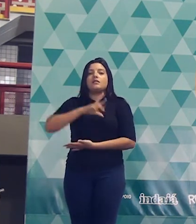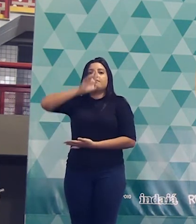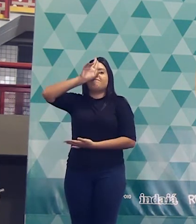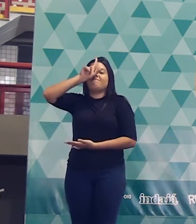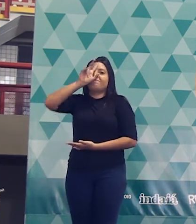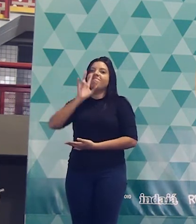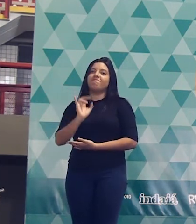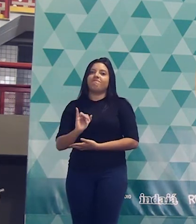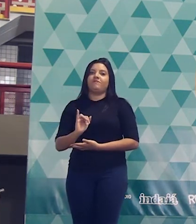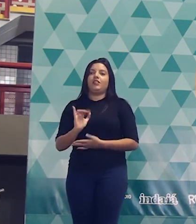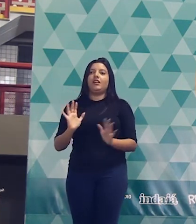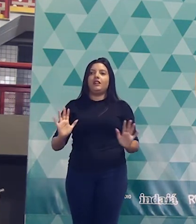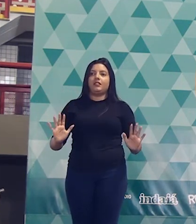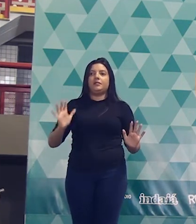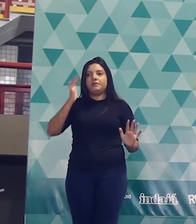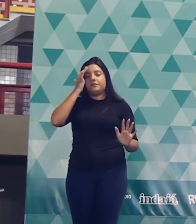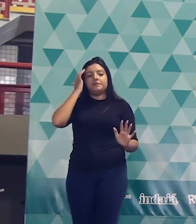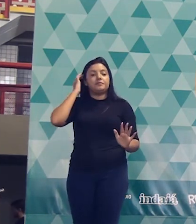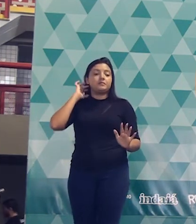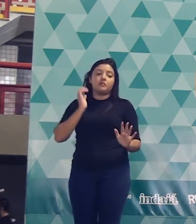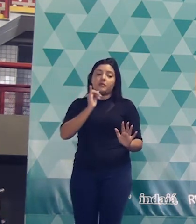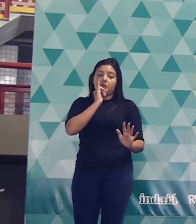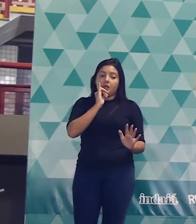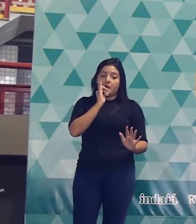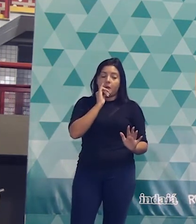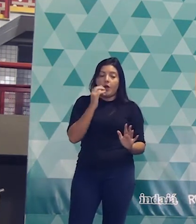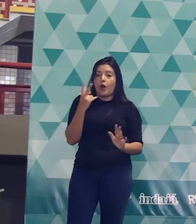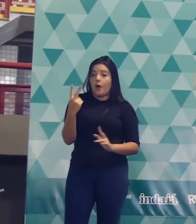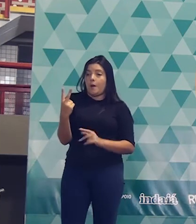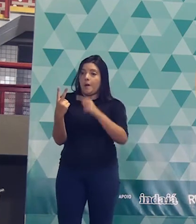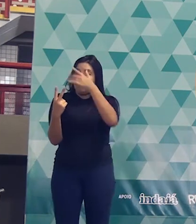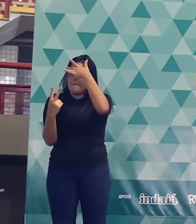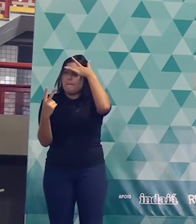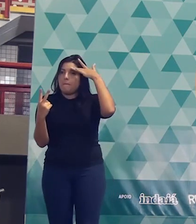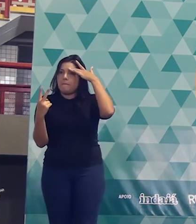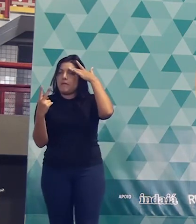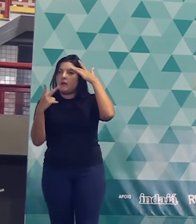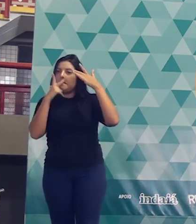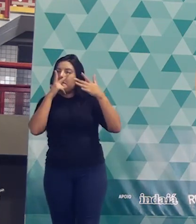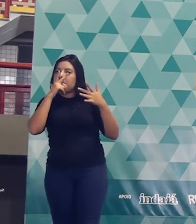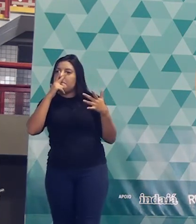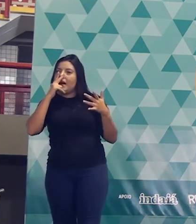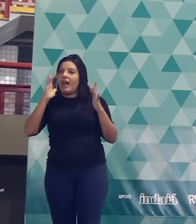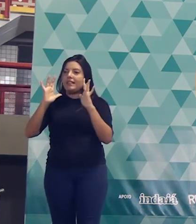Certo? Por exemplo, eu posso inferir que esses dois são um casal brigado?